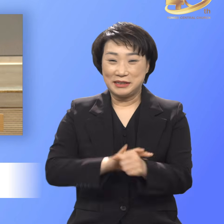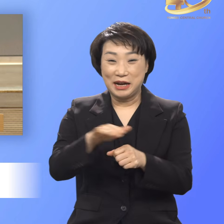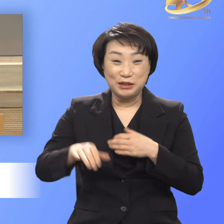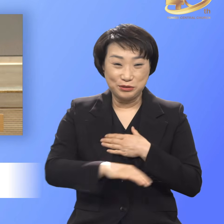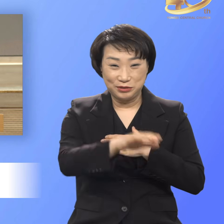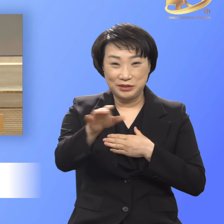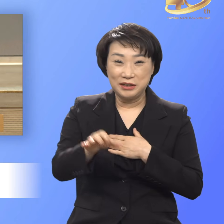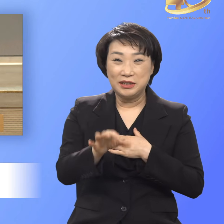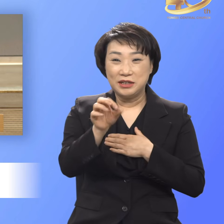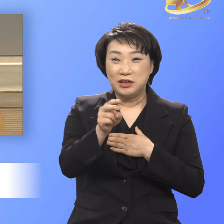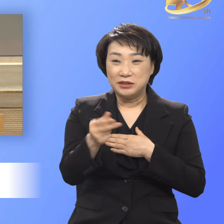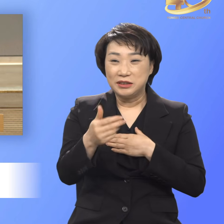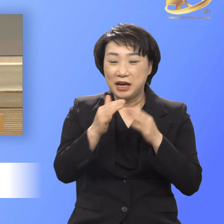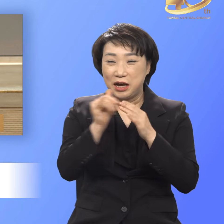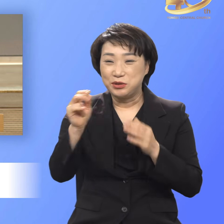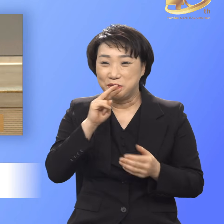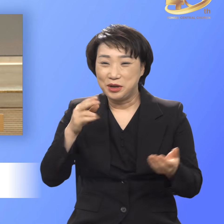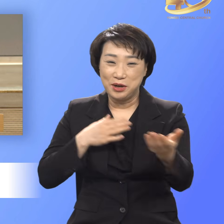사랑하는 연세가족이요,